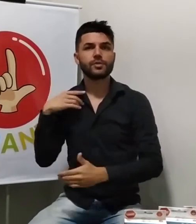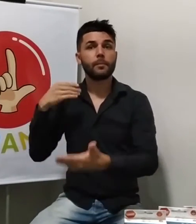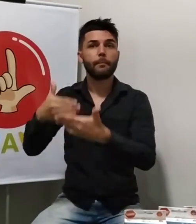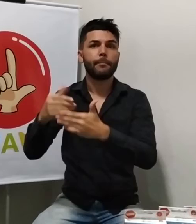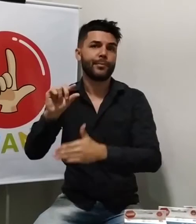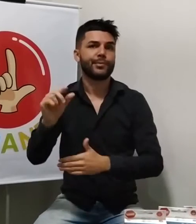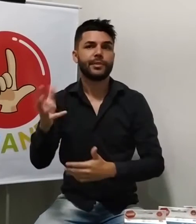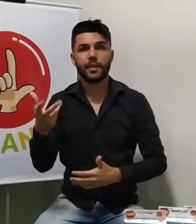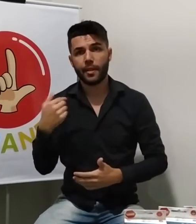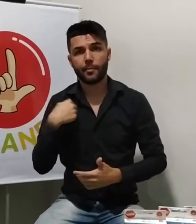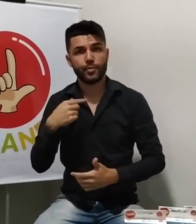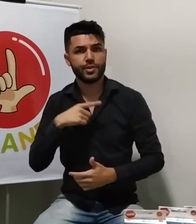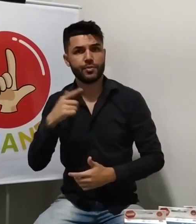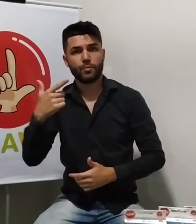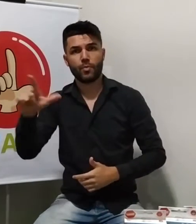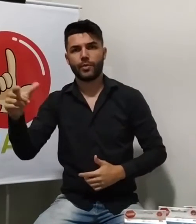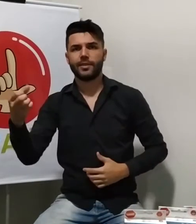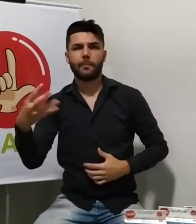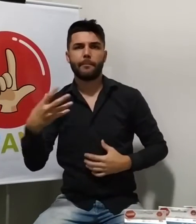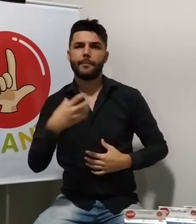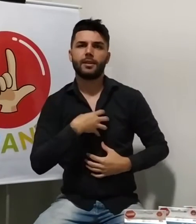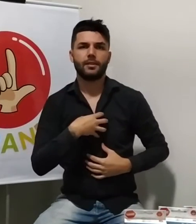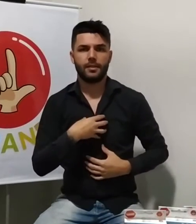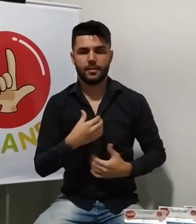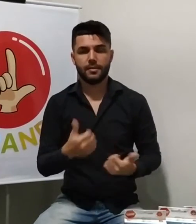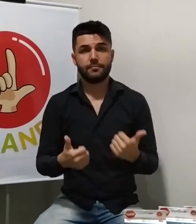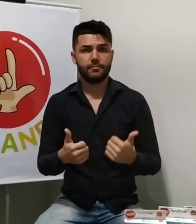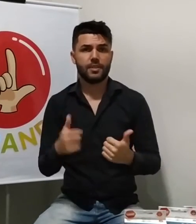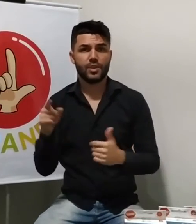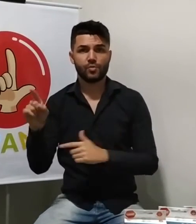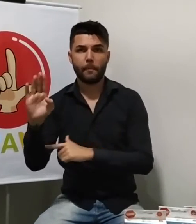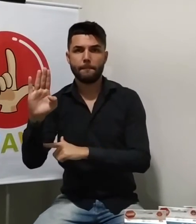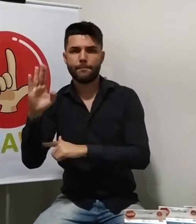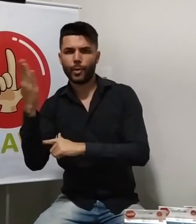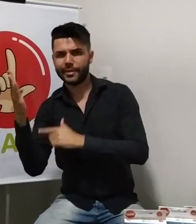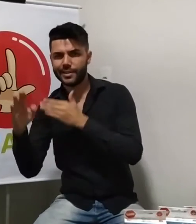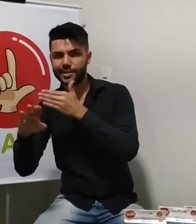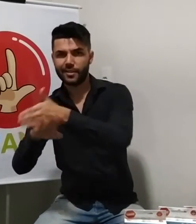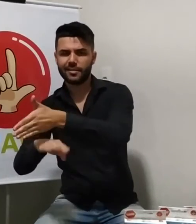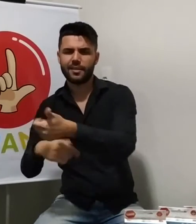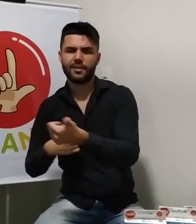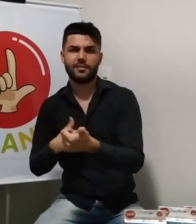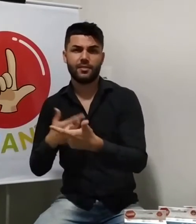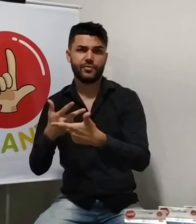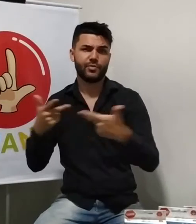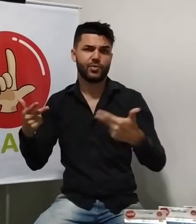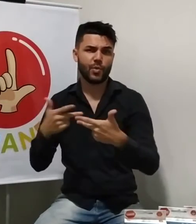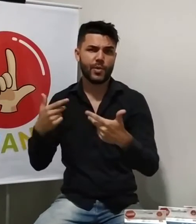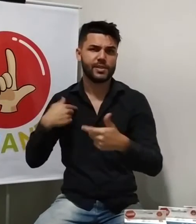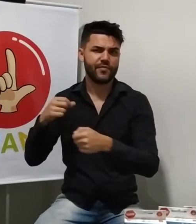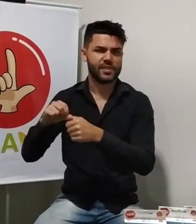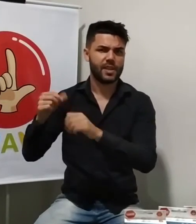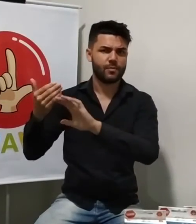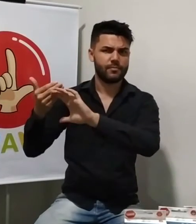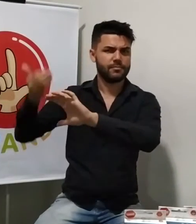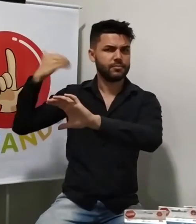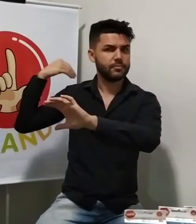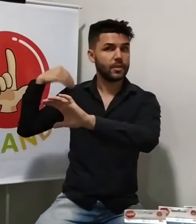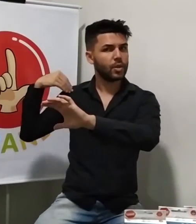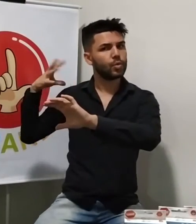os operadores começaram a chamar a gente e negociar. Chegavam os caras da TIM lá e falavam, não, então samba ganhando muito dinheiro. Então não